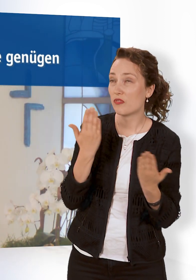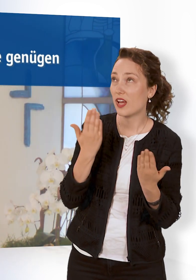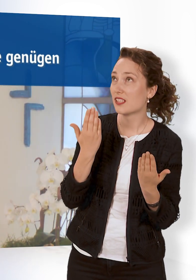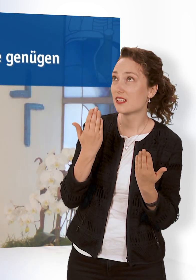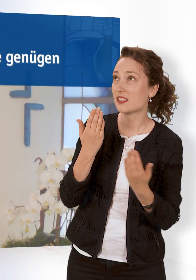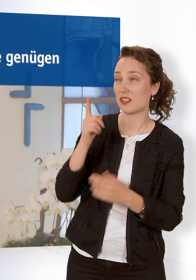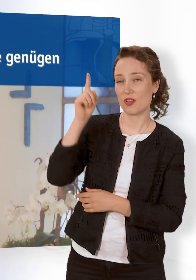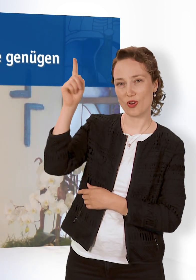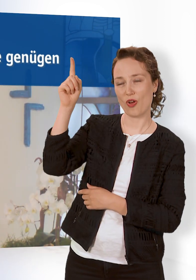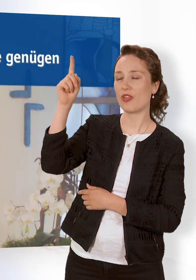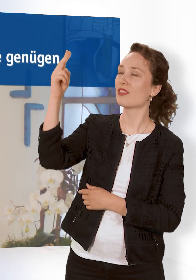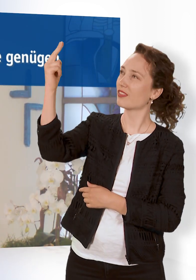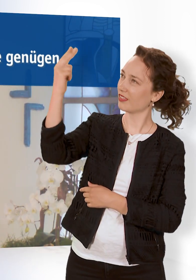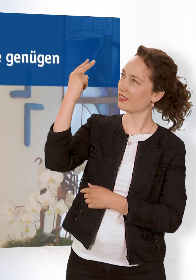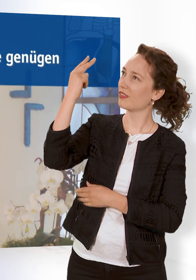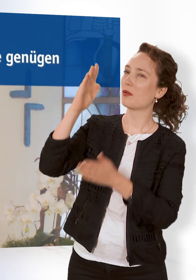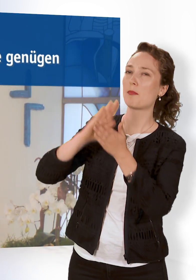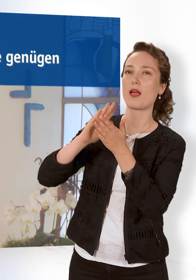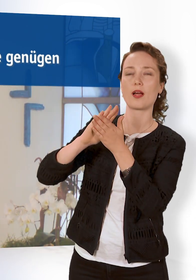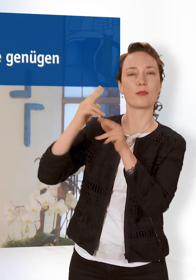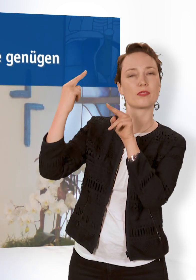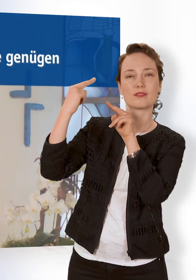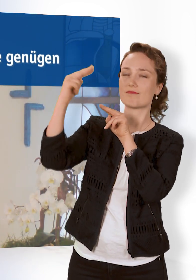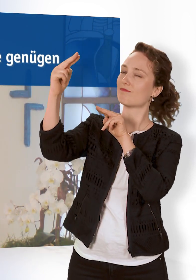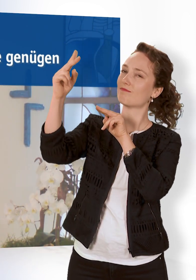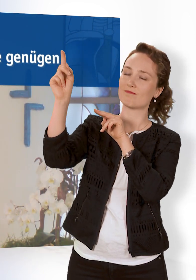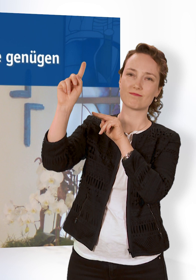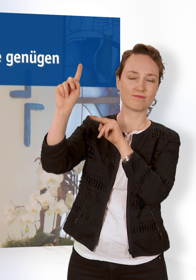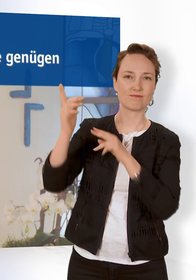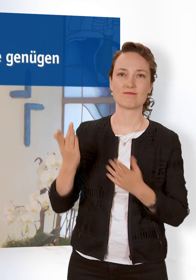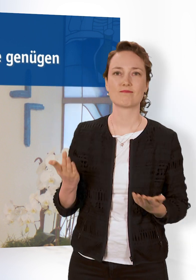dass unser Gott sich nie von uns